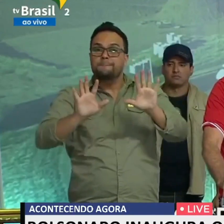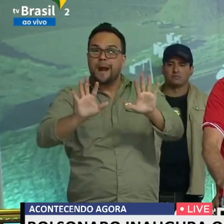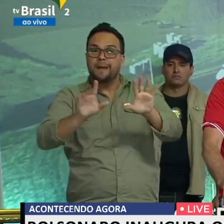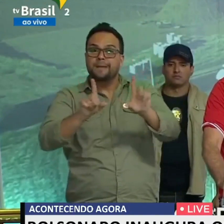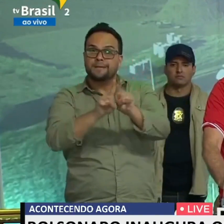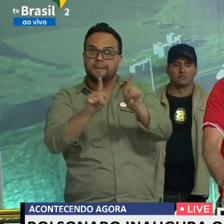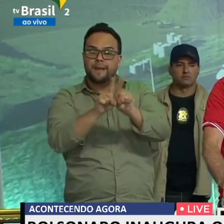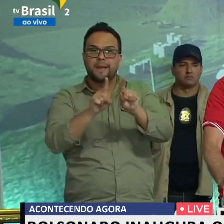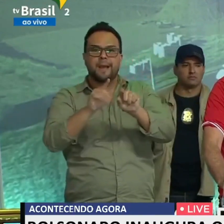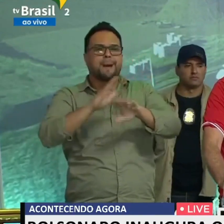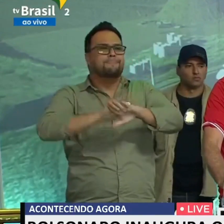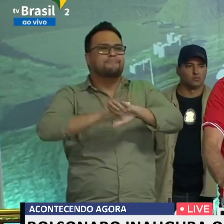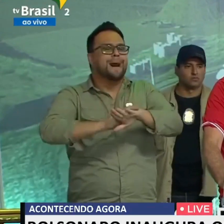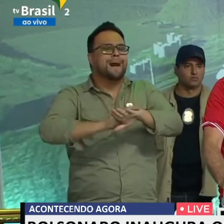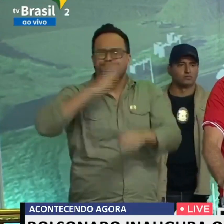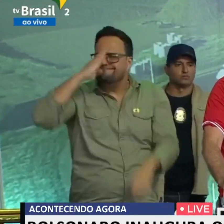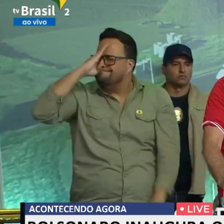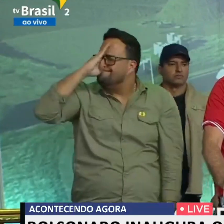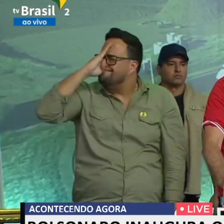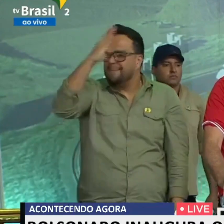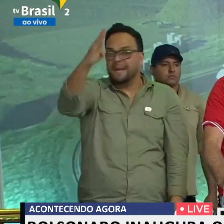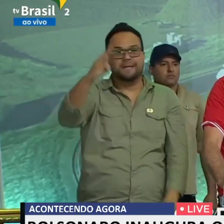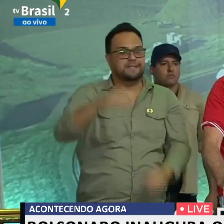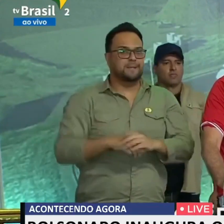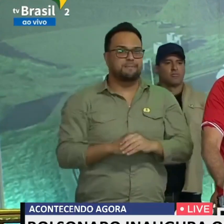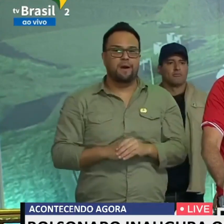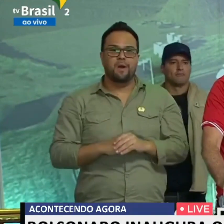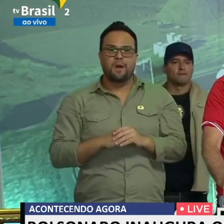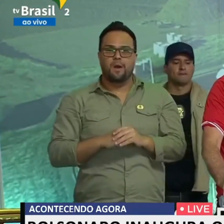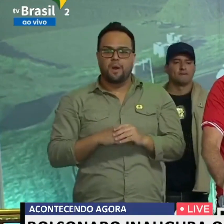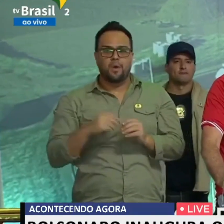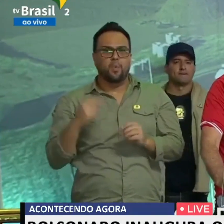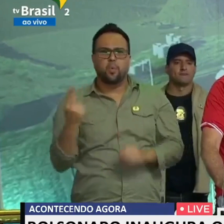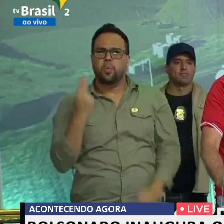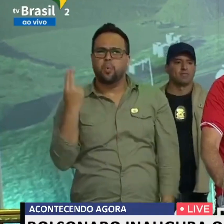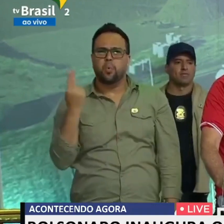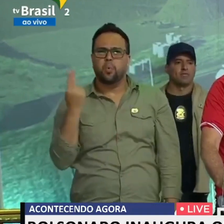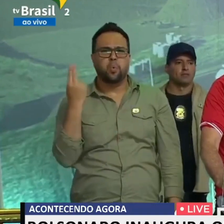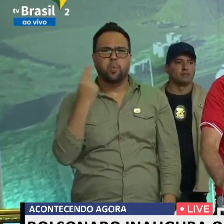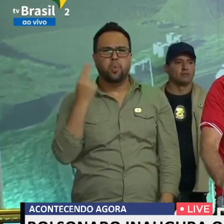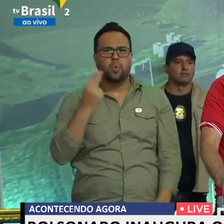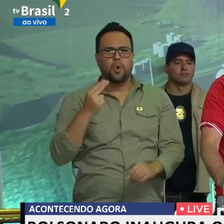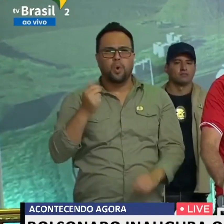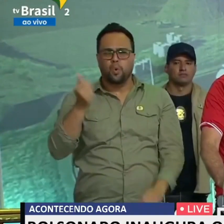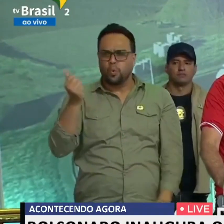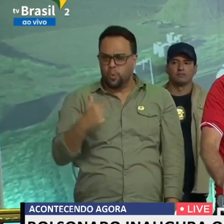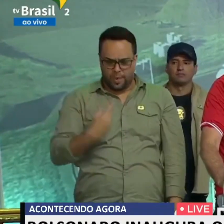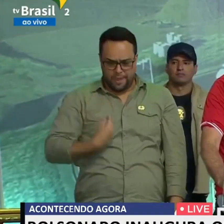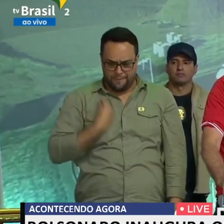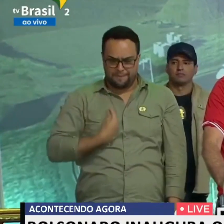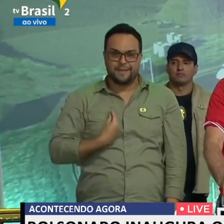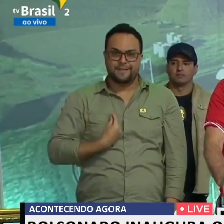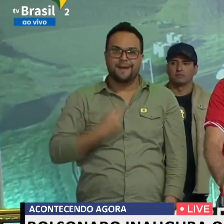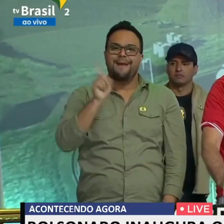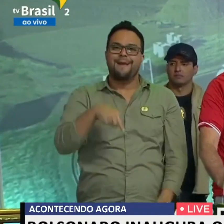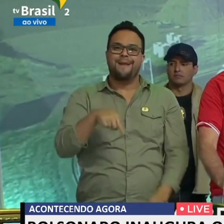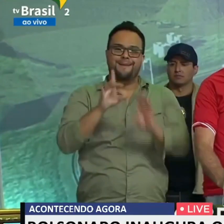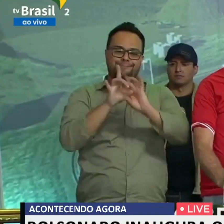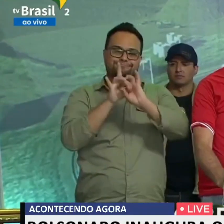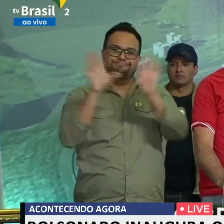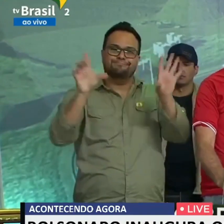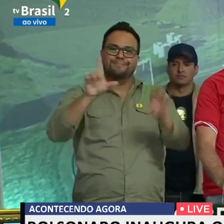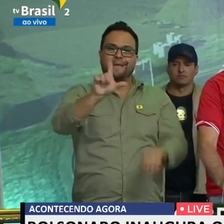um bem maior, muito mais valioso que a nossa própria vida, que a nossa liberdade.